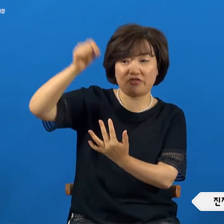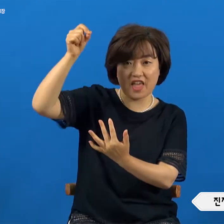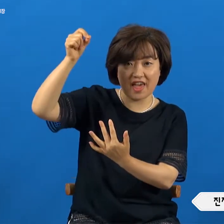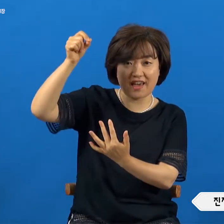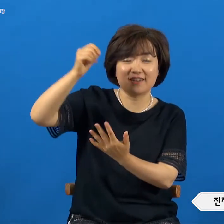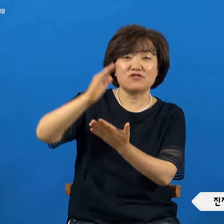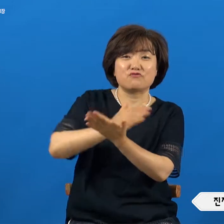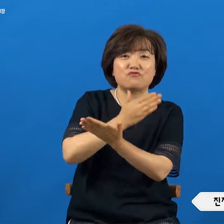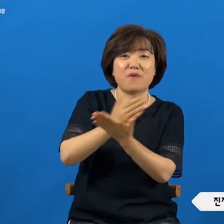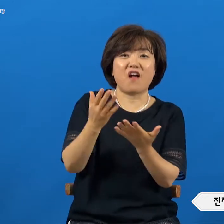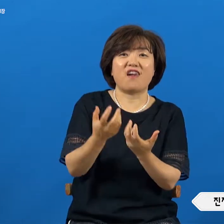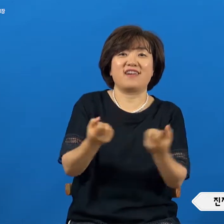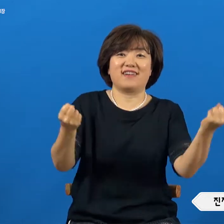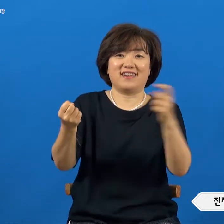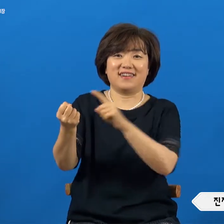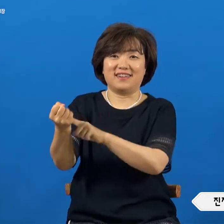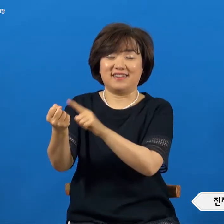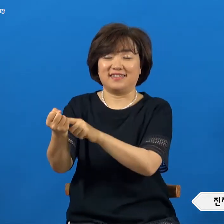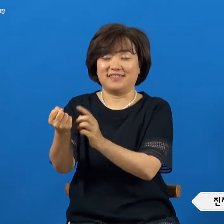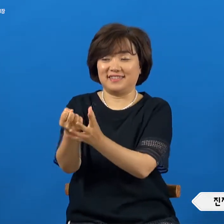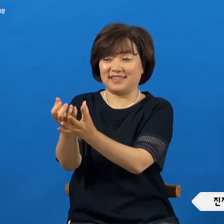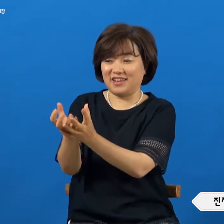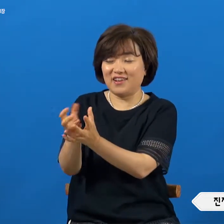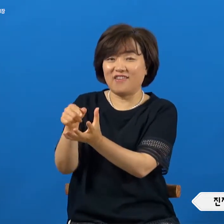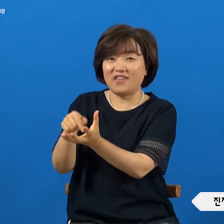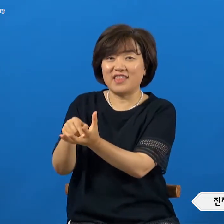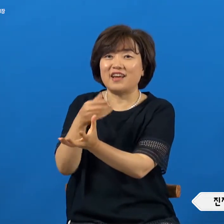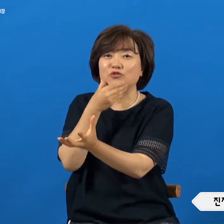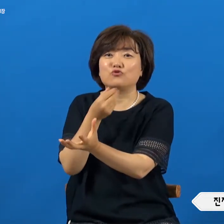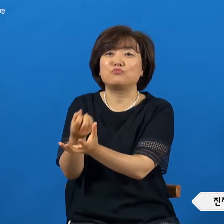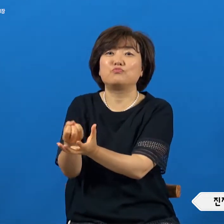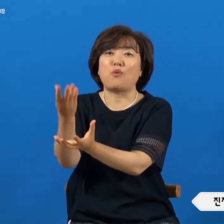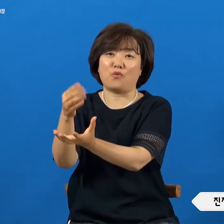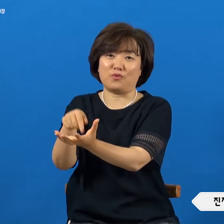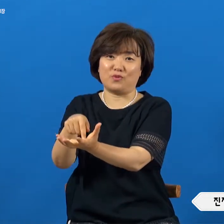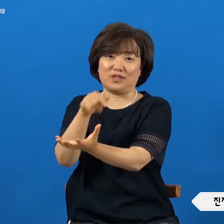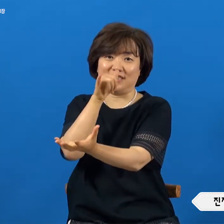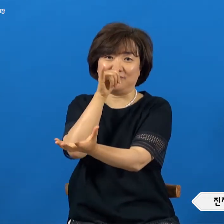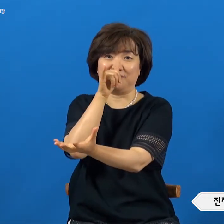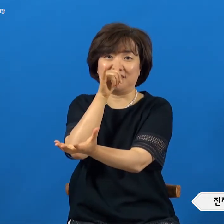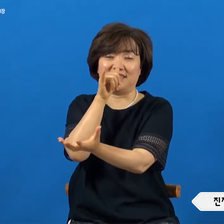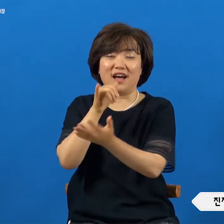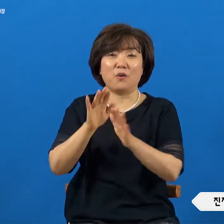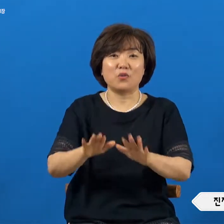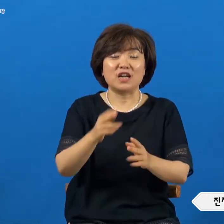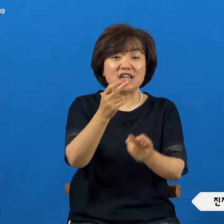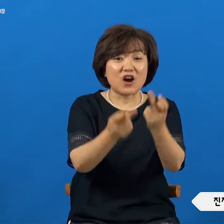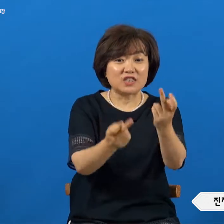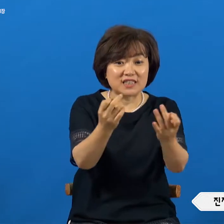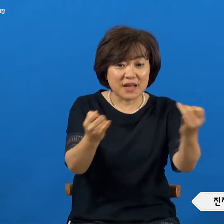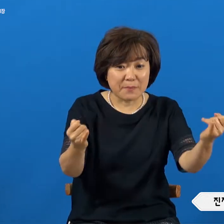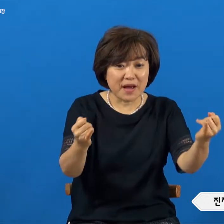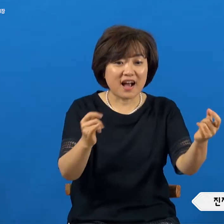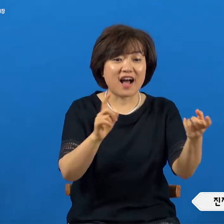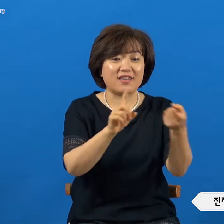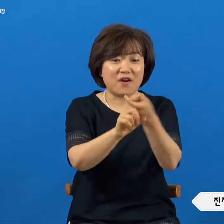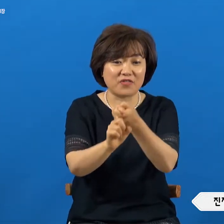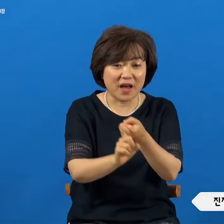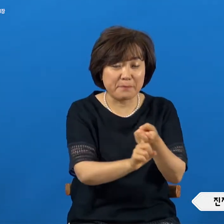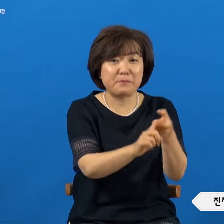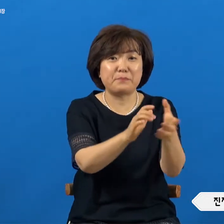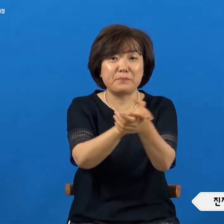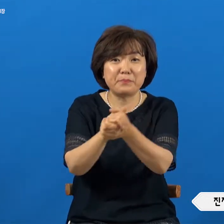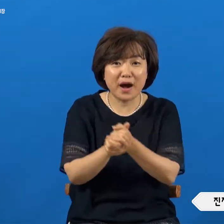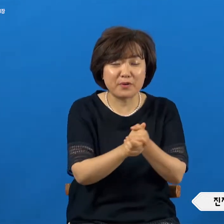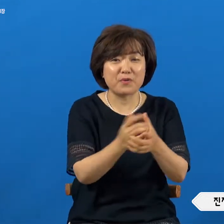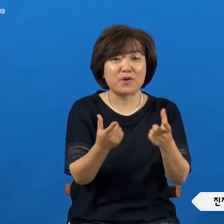하시는 축복이 있음을 성경은 설명합니다. 오늘 형제가 연합하며 성도가